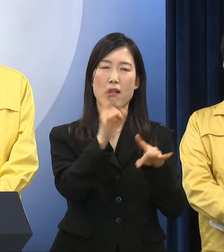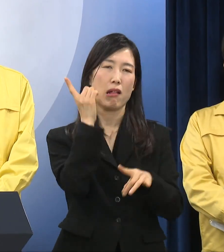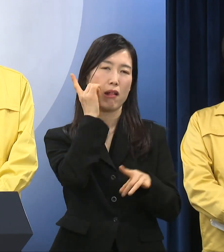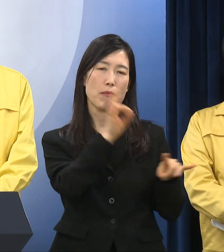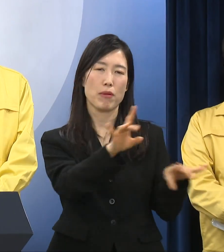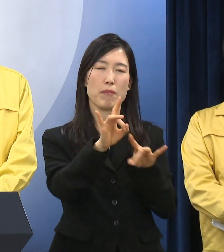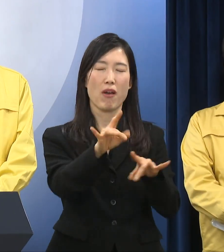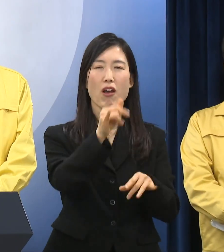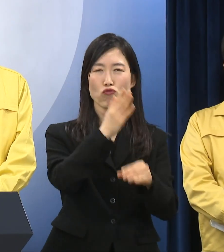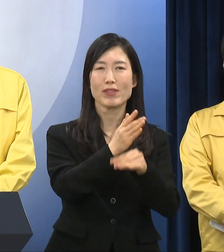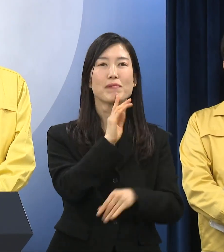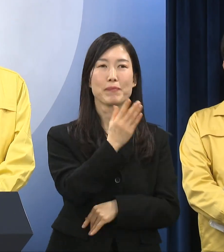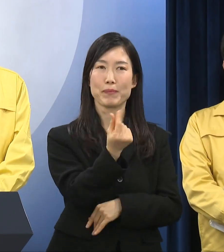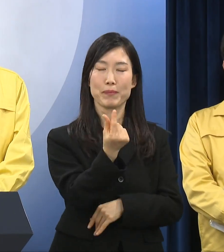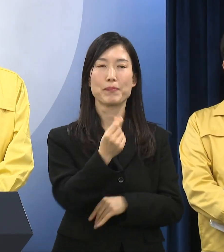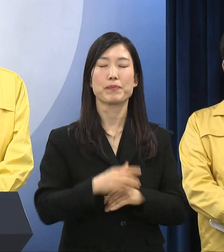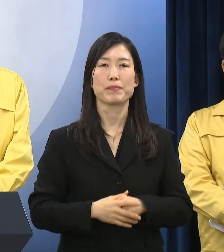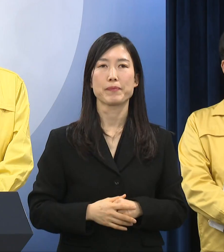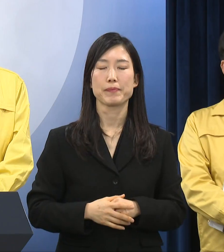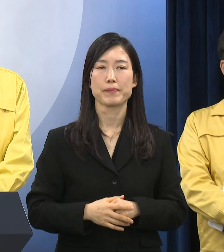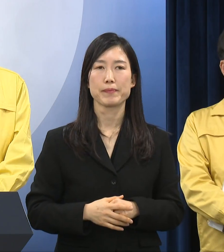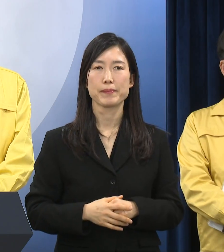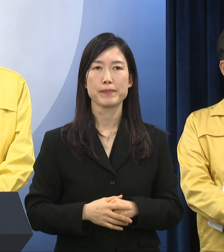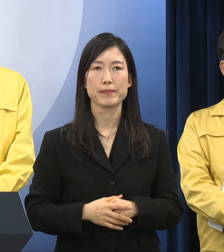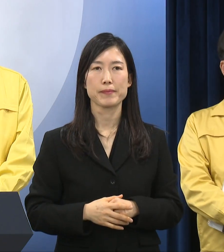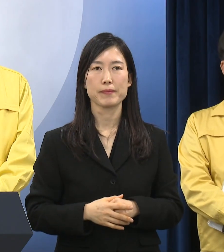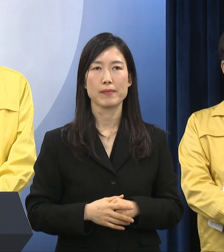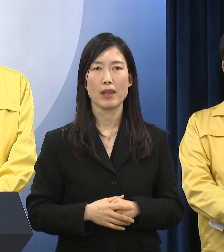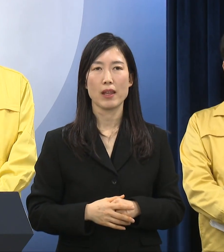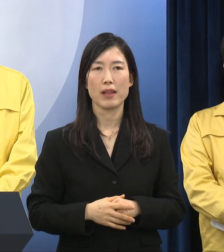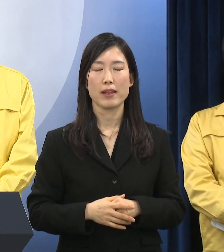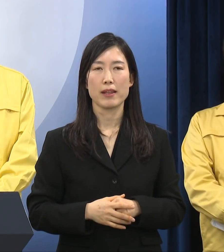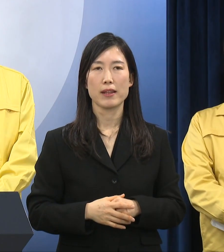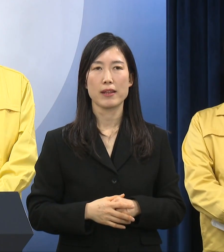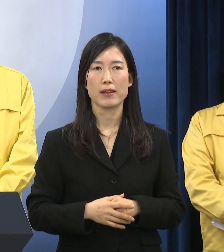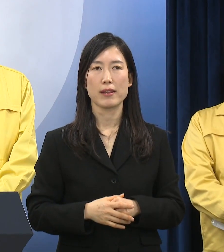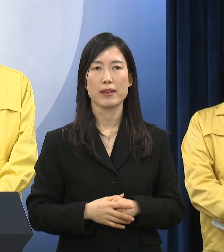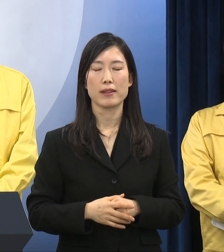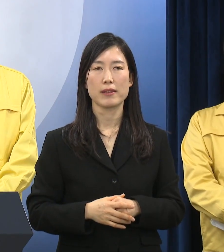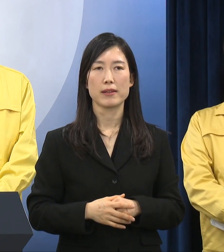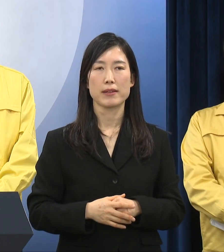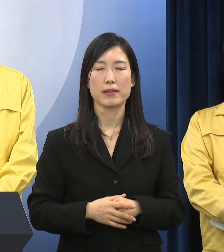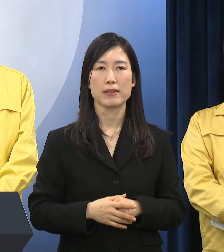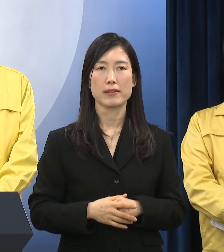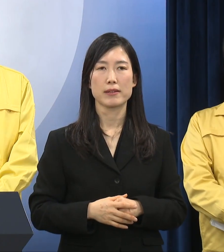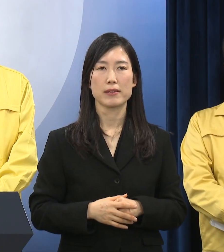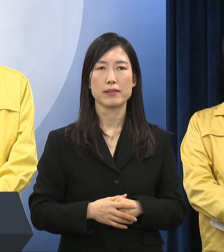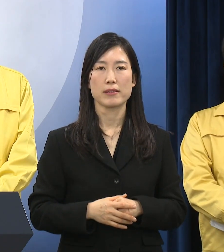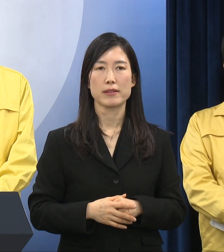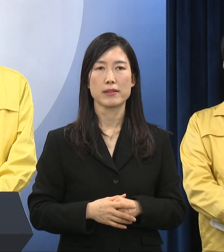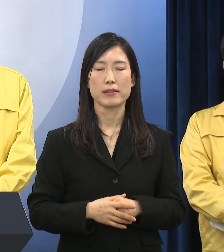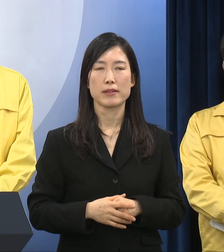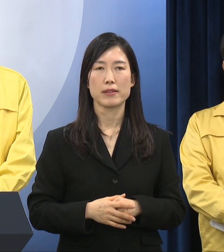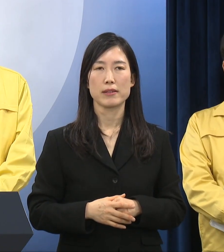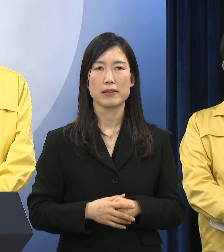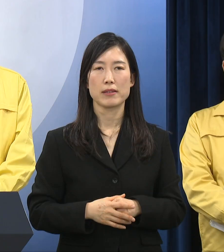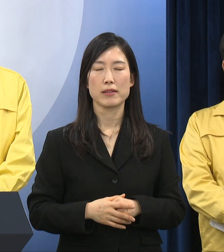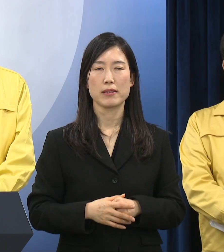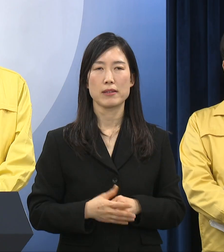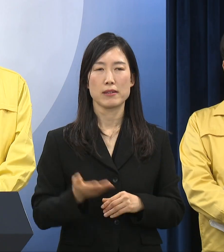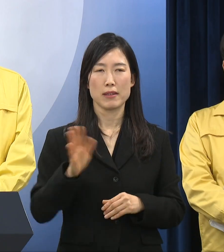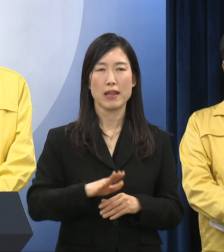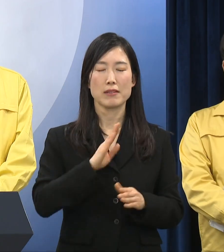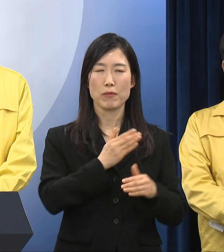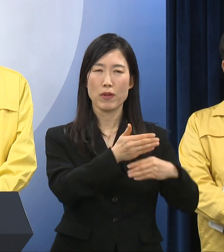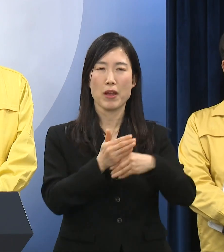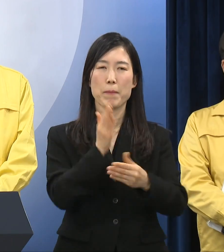상황입니다. 물론 물리적으로 그거를 봉쇄하는 구체적인 조치가 있는 것은 아닌 것으로 저희들이 파악을